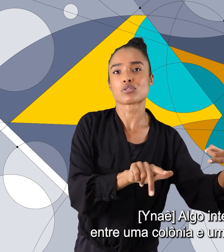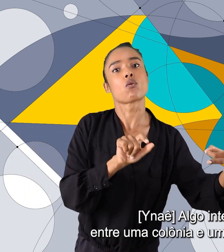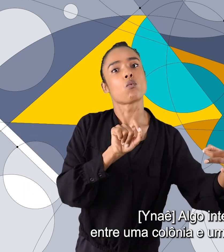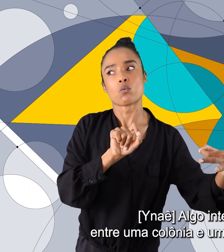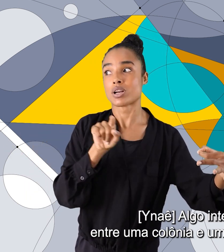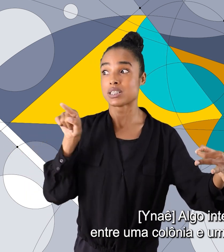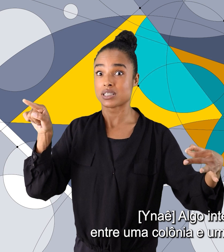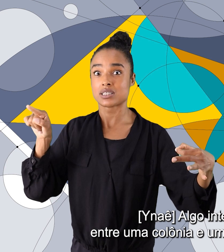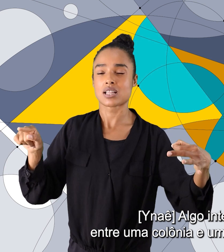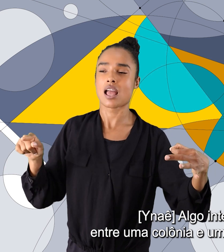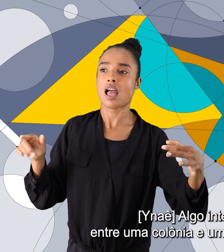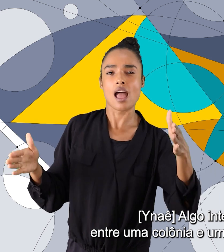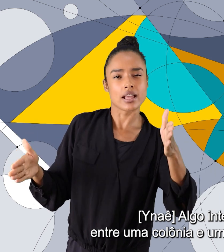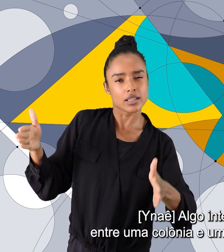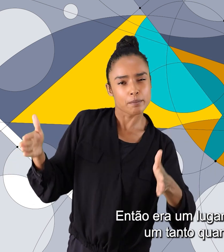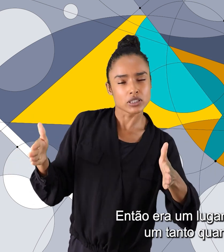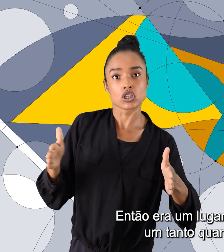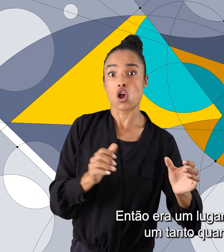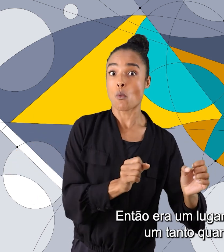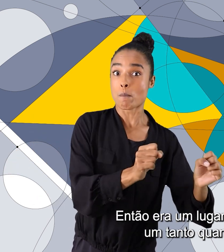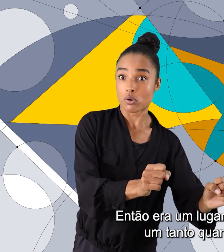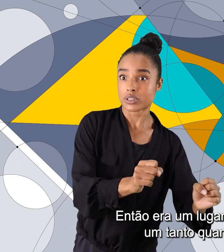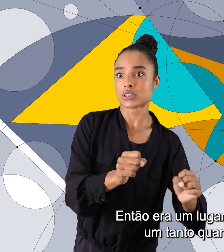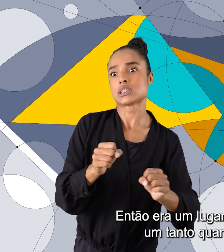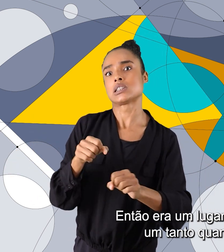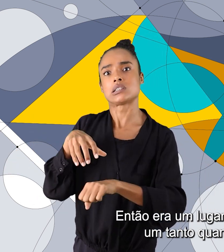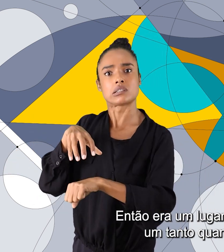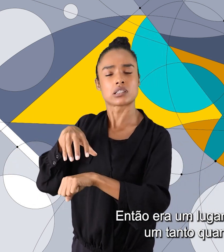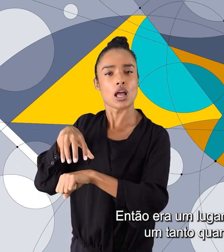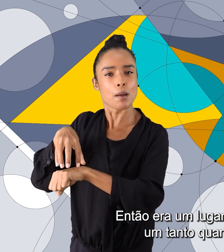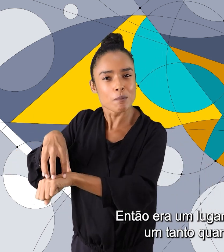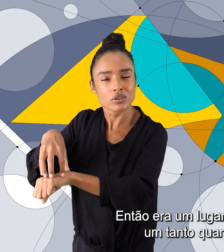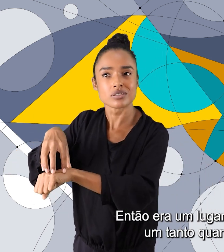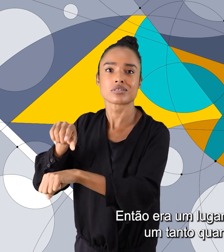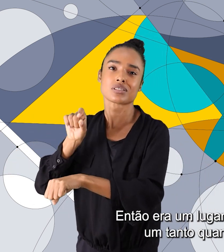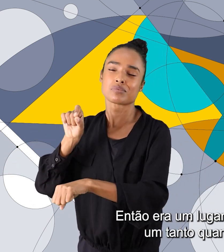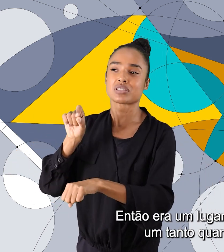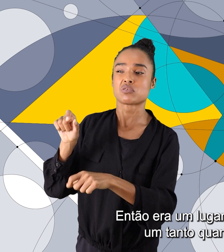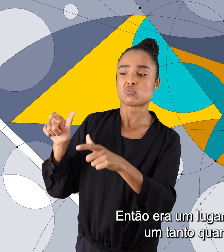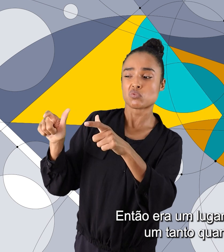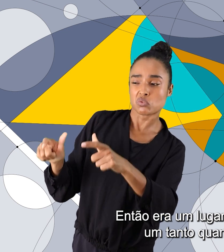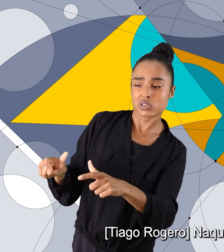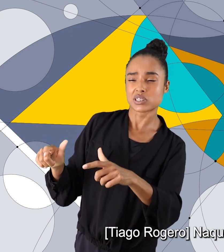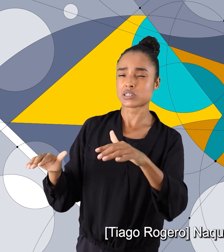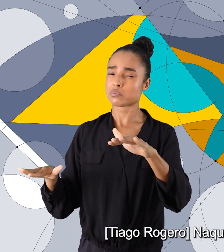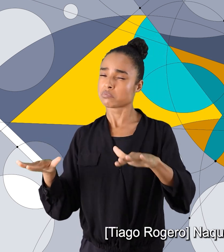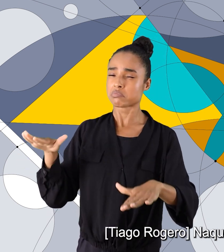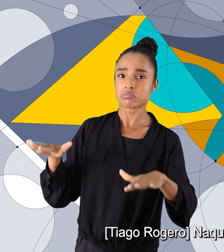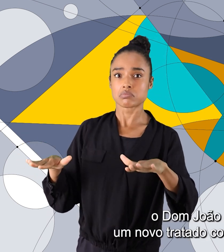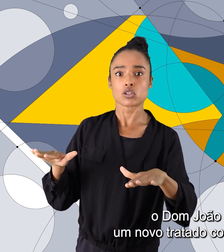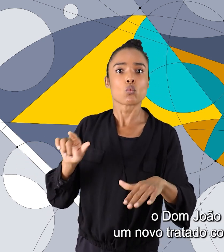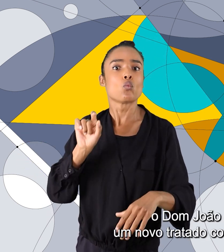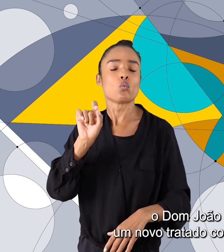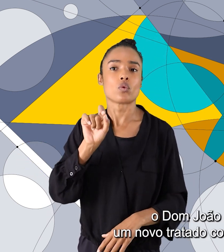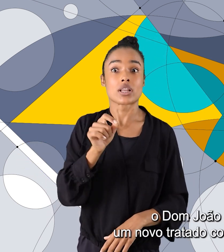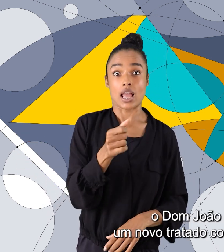entre uma colônia e um Estado soberano. Então era um lugar politicamente um tanto quanto dúbio. Naquele mesmo ano,